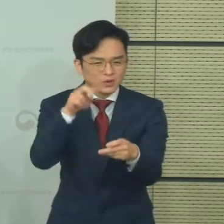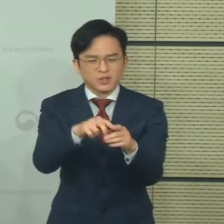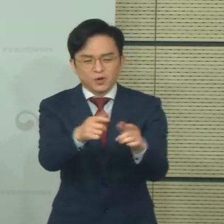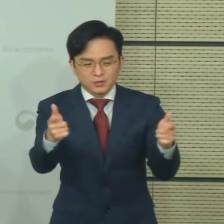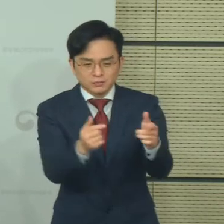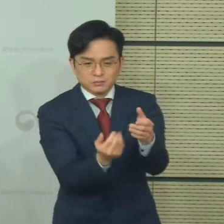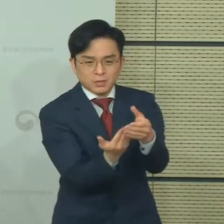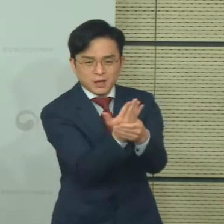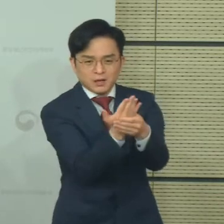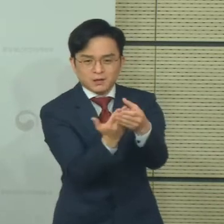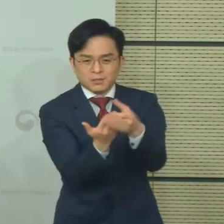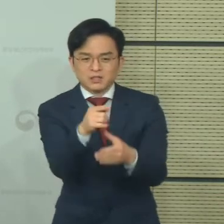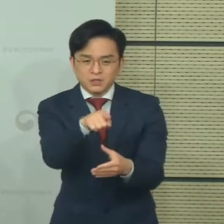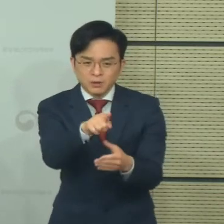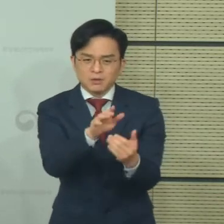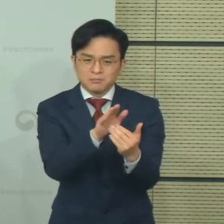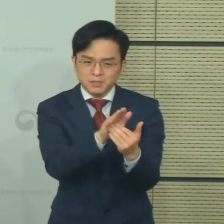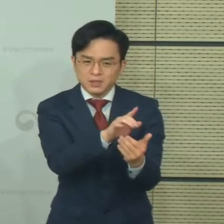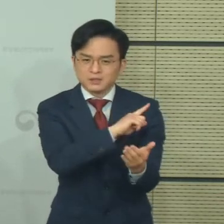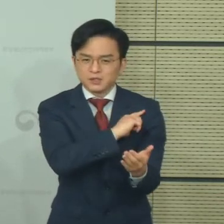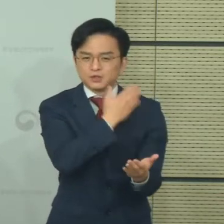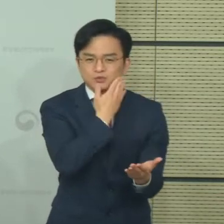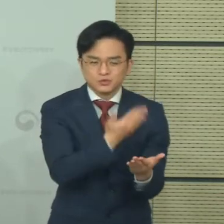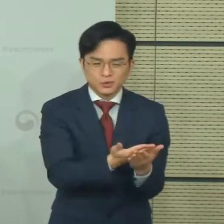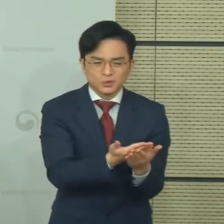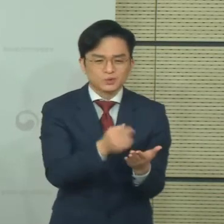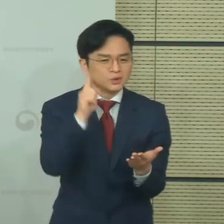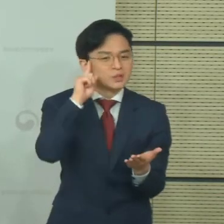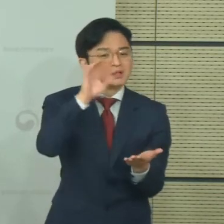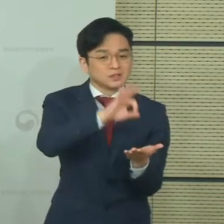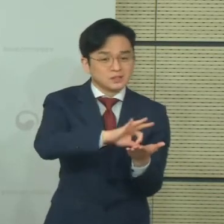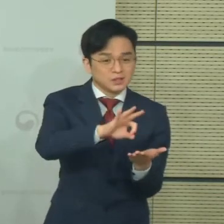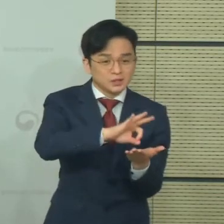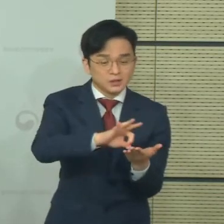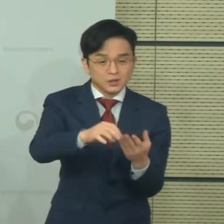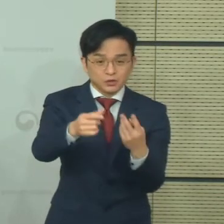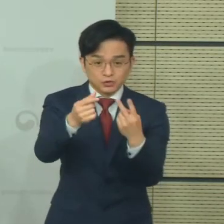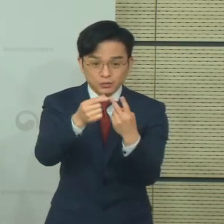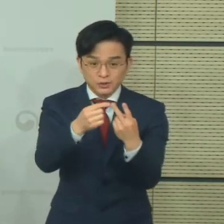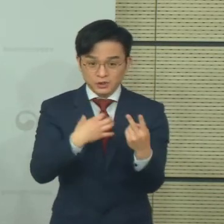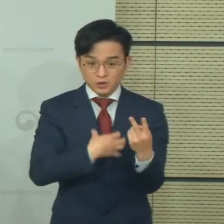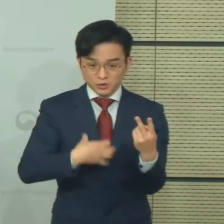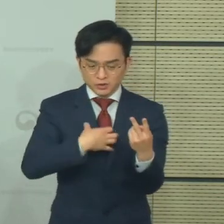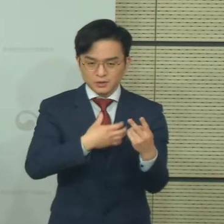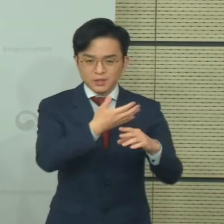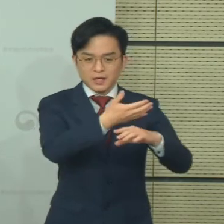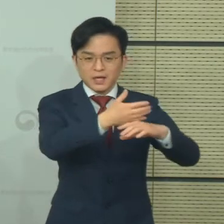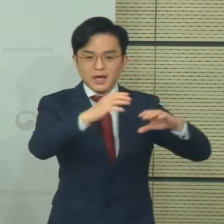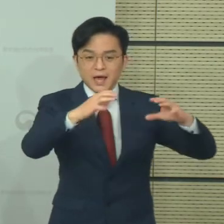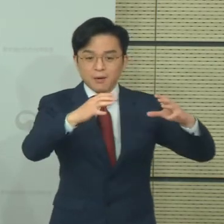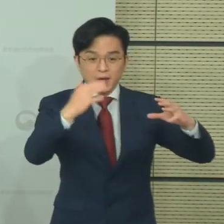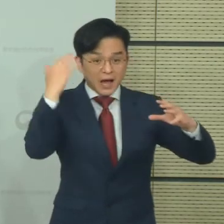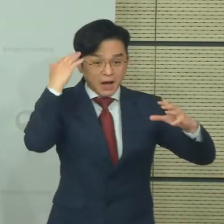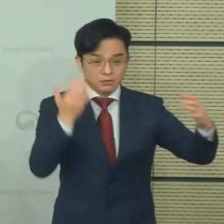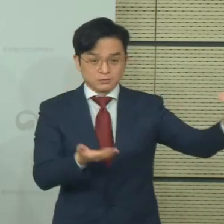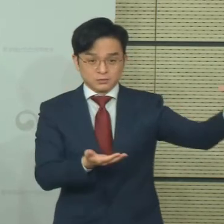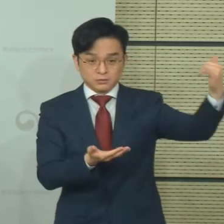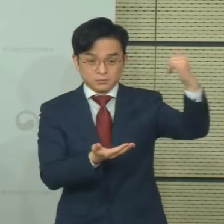유입하는 입국자들의 어떤 입국자를 통해서 이제 발견되는 부분들을